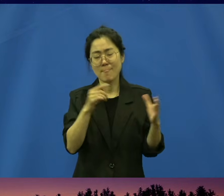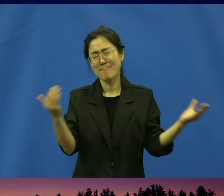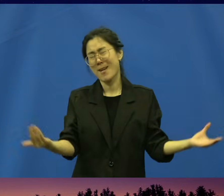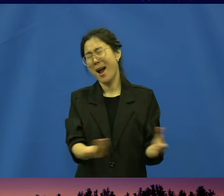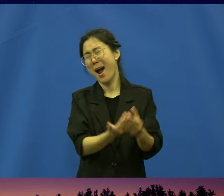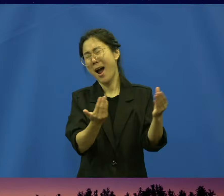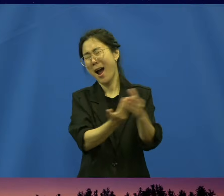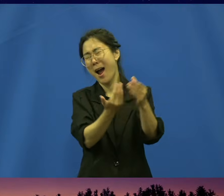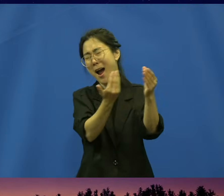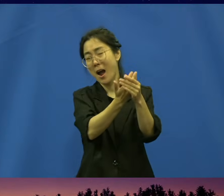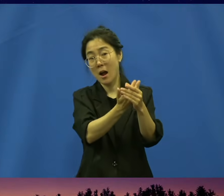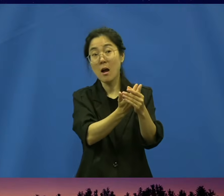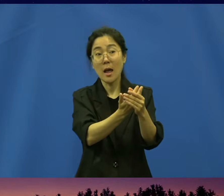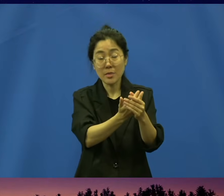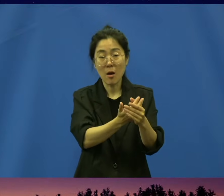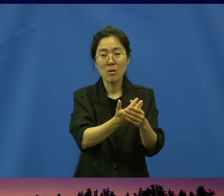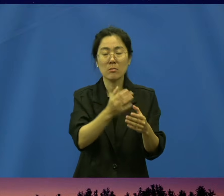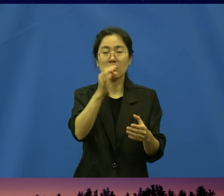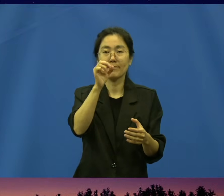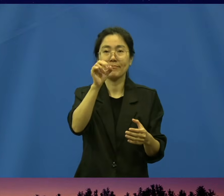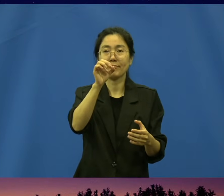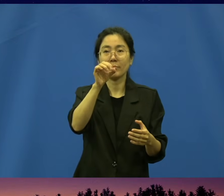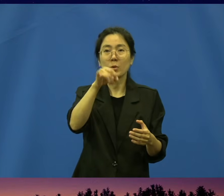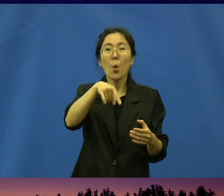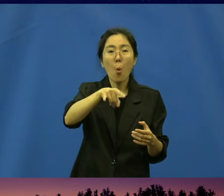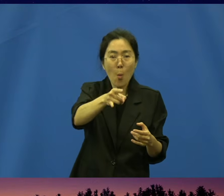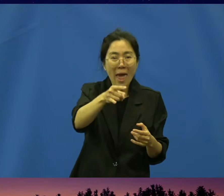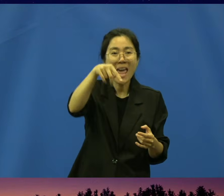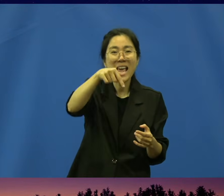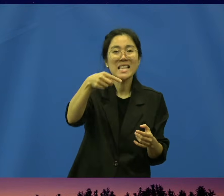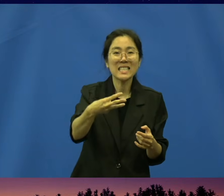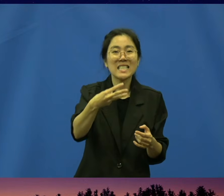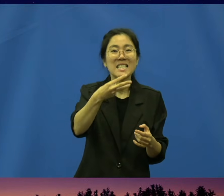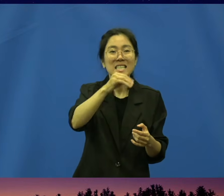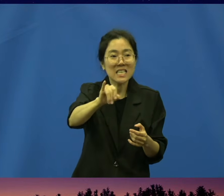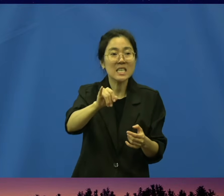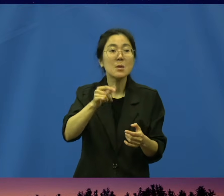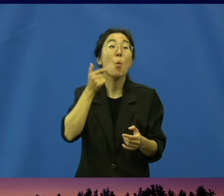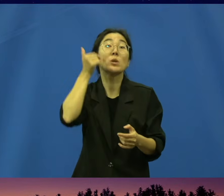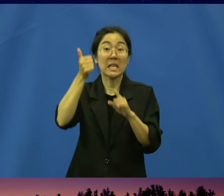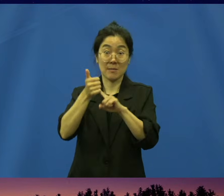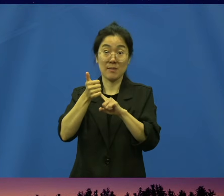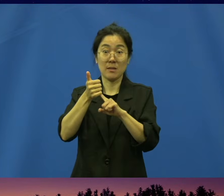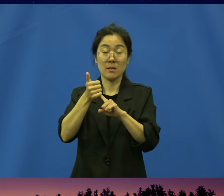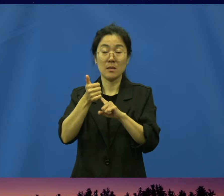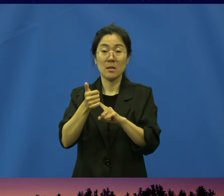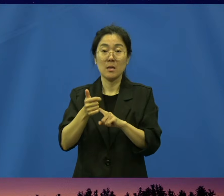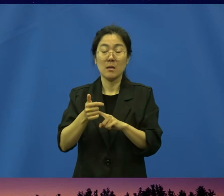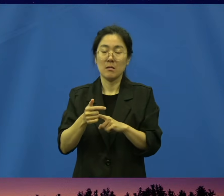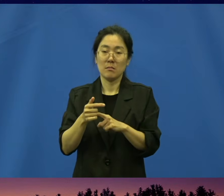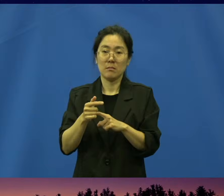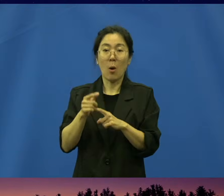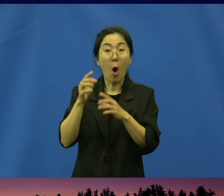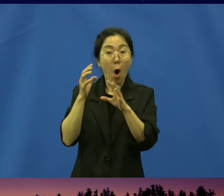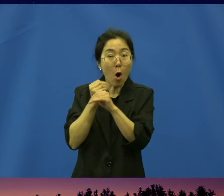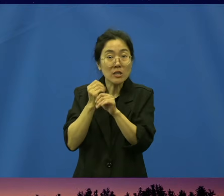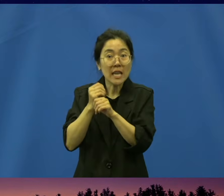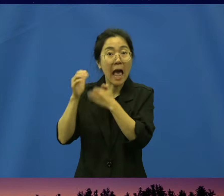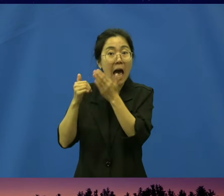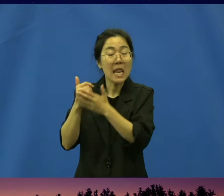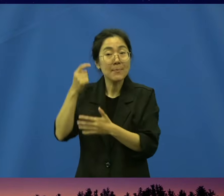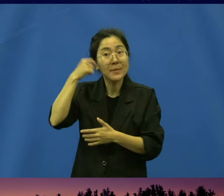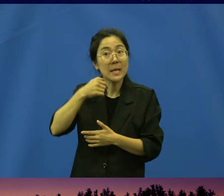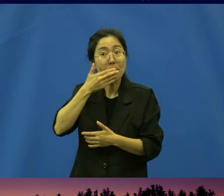감리교를 창시한 요한 웨슬리는 하나님은 기도의 응답으로만 역사하신다 하는 유명한 말을